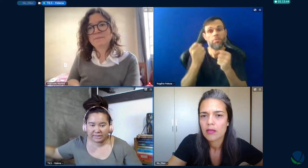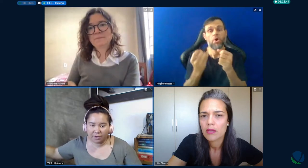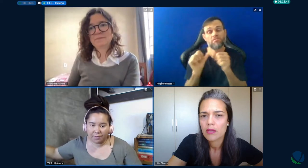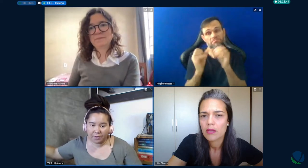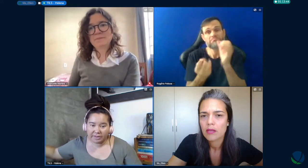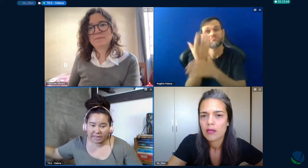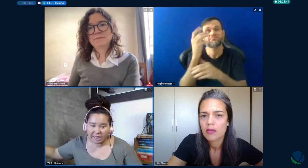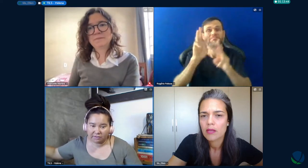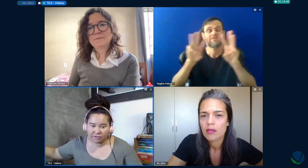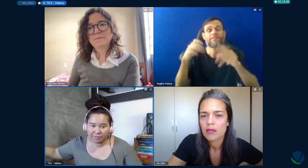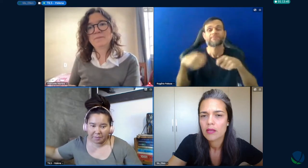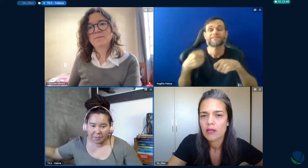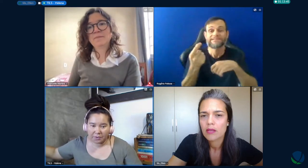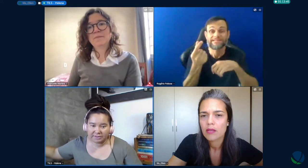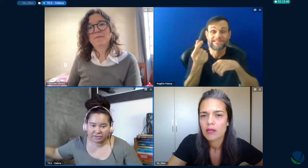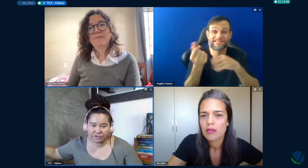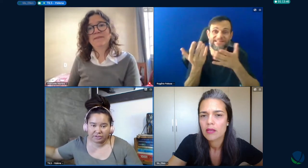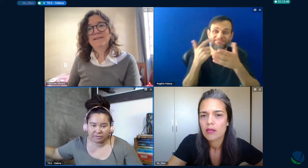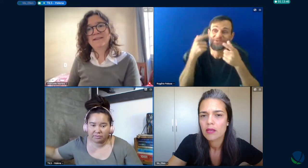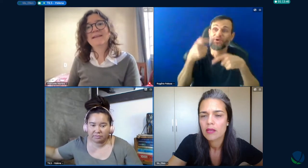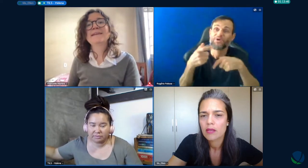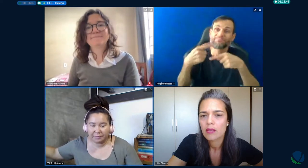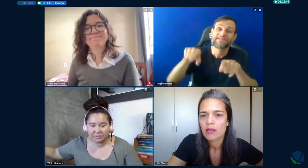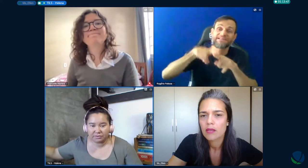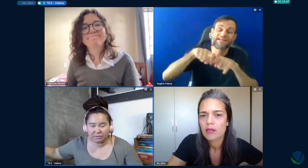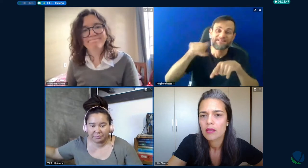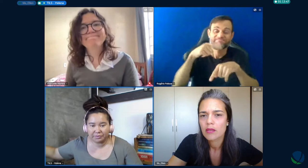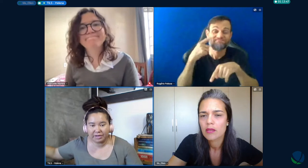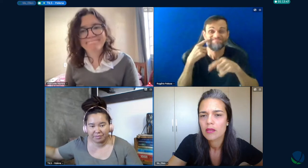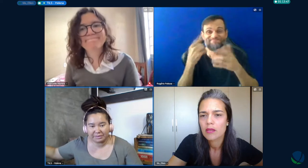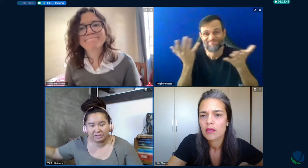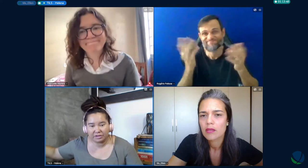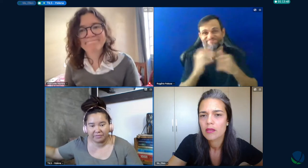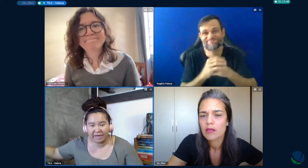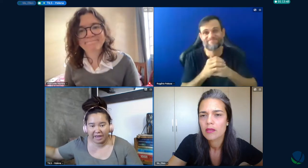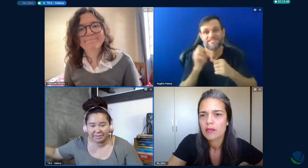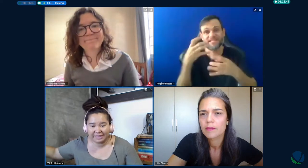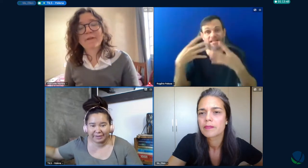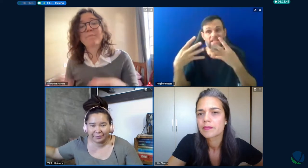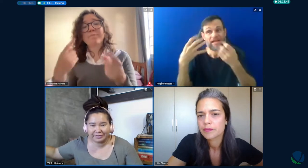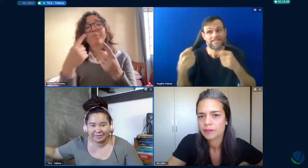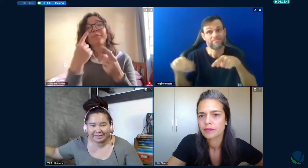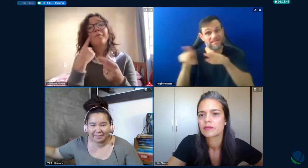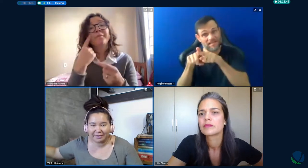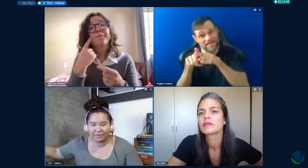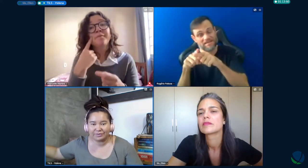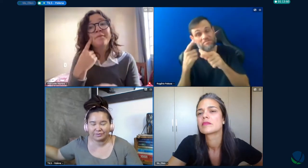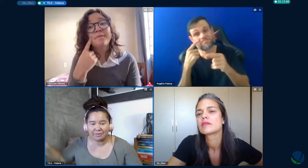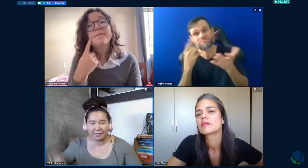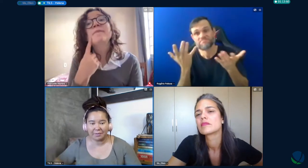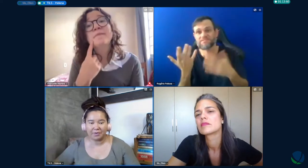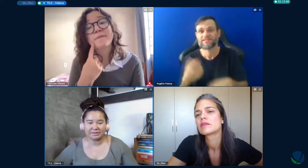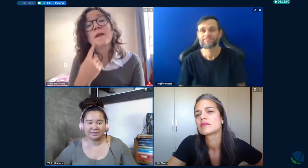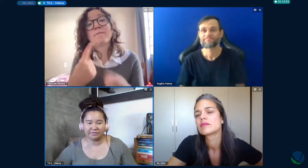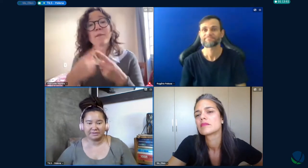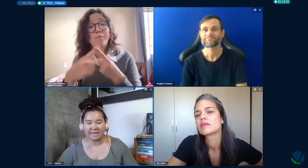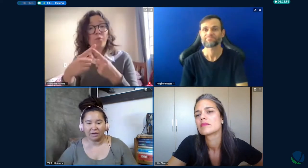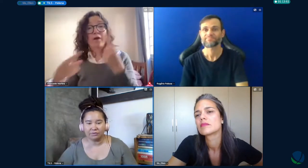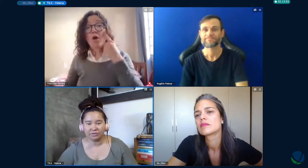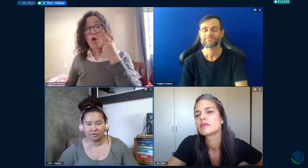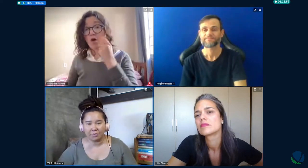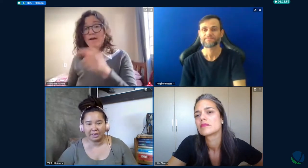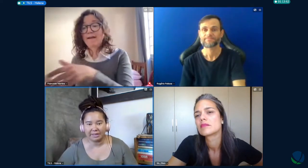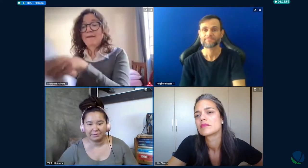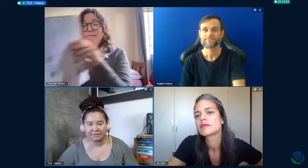Não, esse é um modelo de proposta. A gente não pensou, porque a gente precisa de verbas e recursos, né, para construir uma proposta